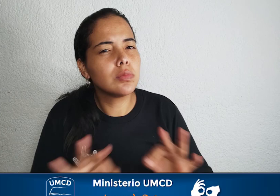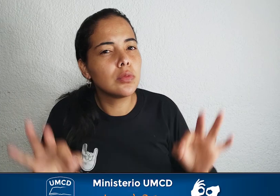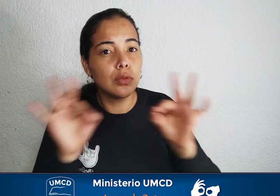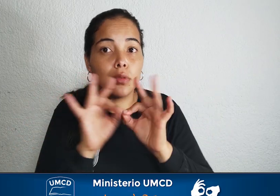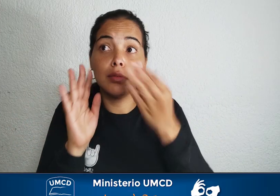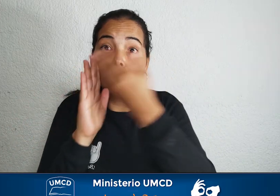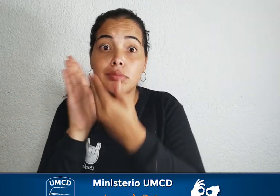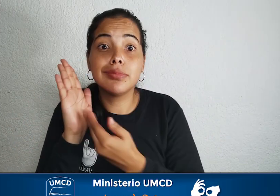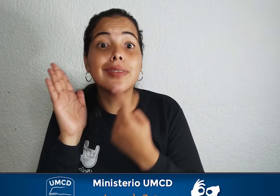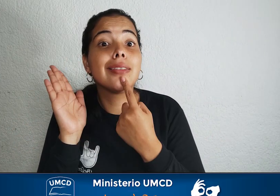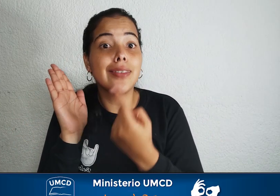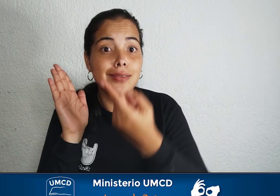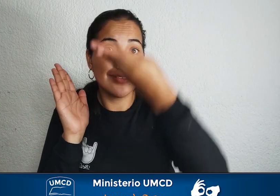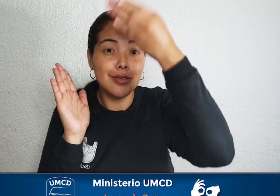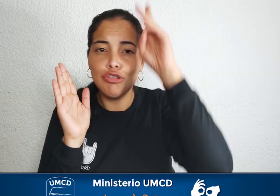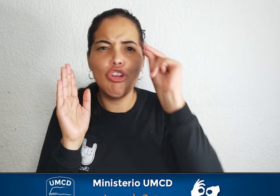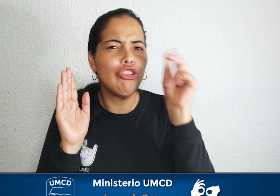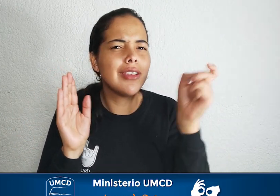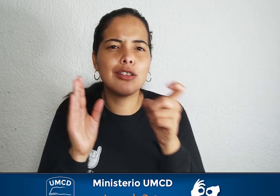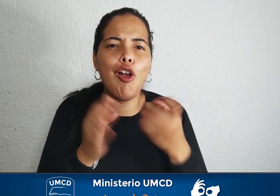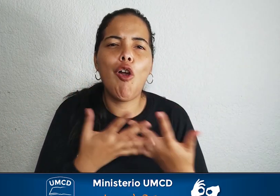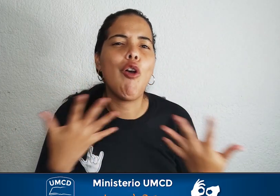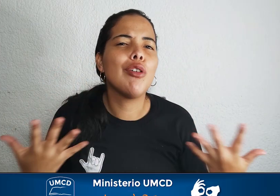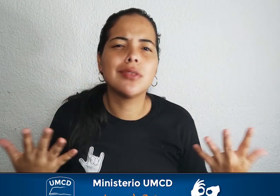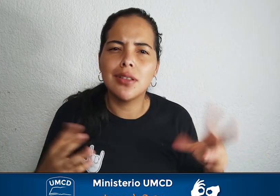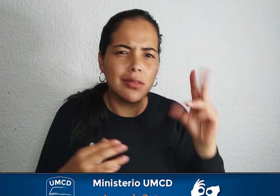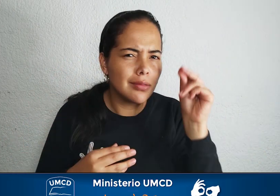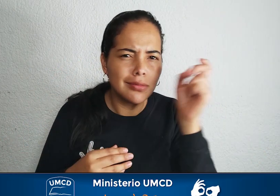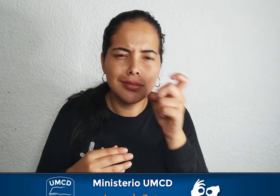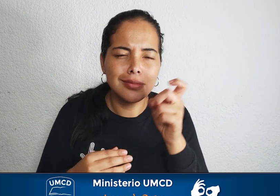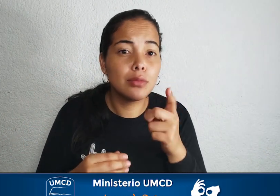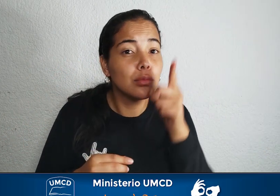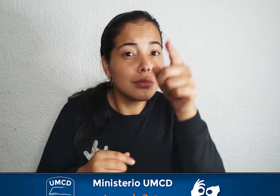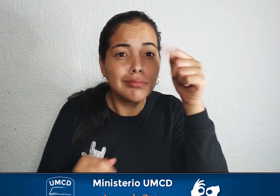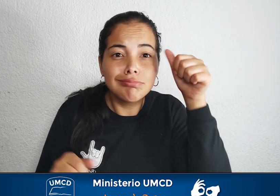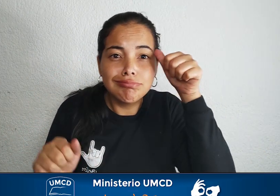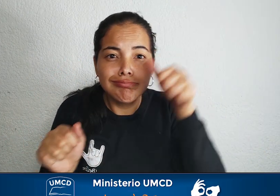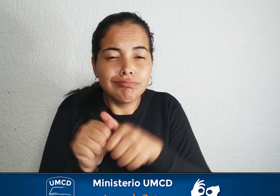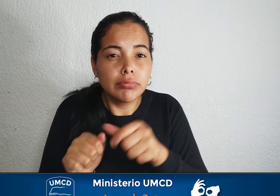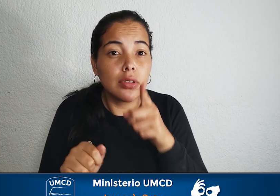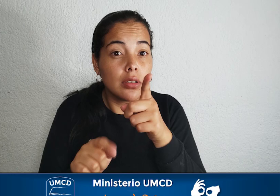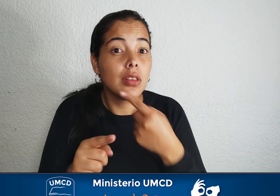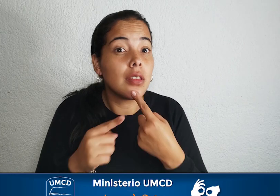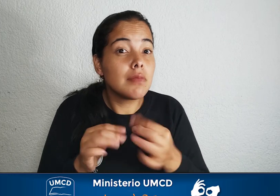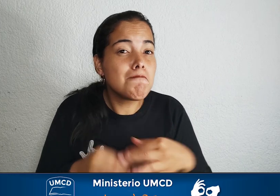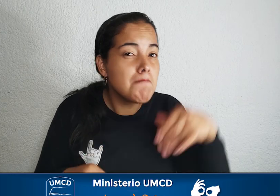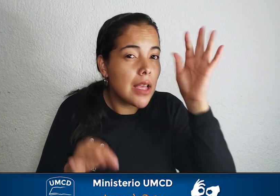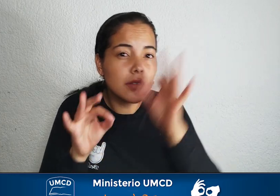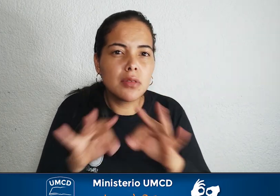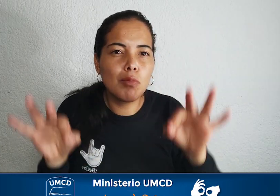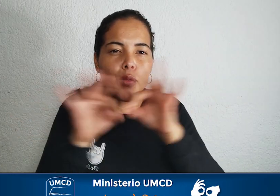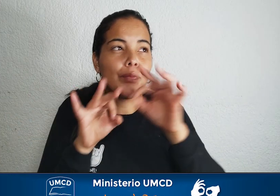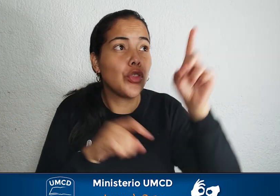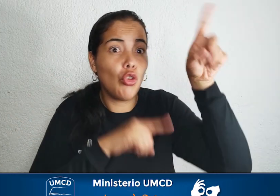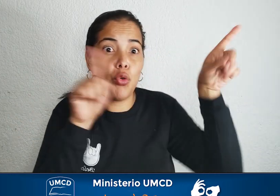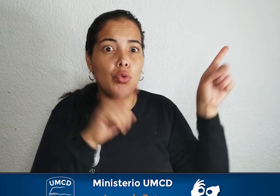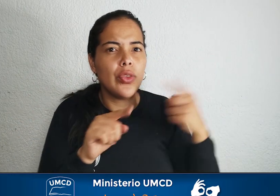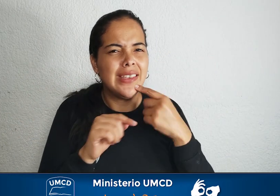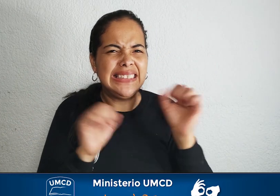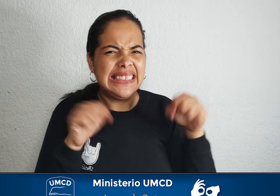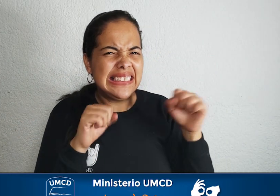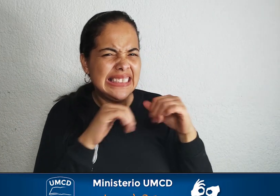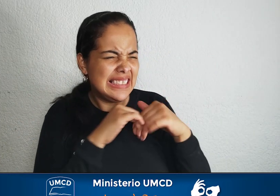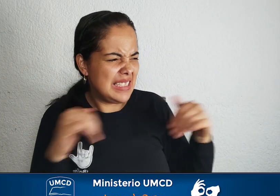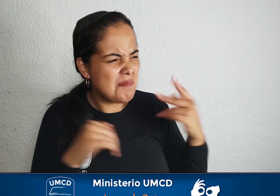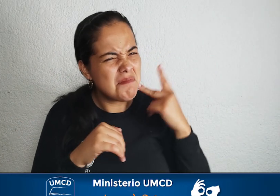Dios escrita en la palabra tan claramente. No dejemos de que algún pensamiento humano